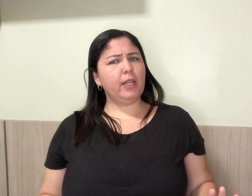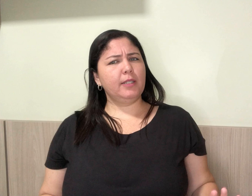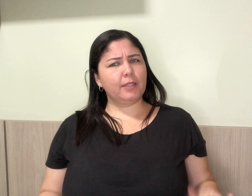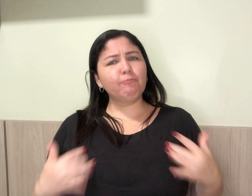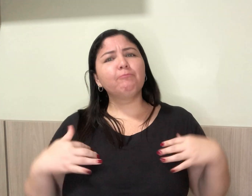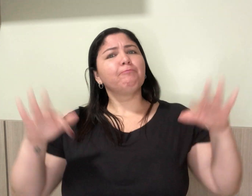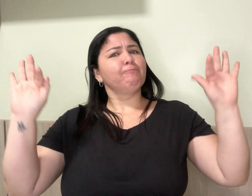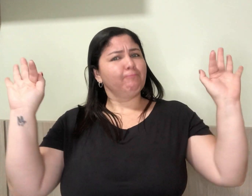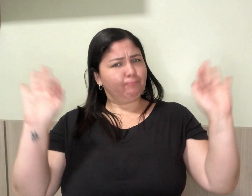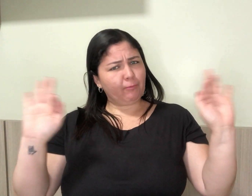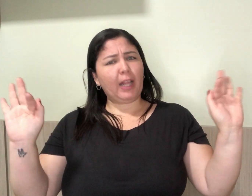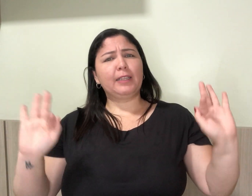feliz.